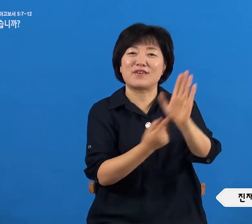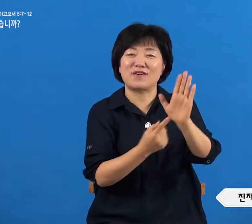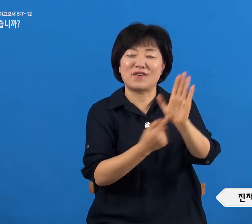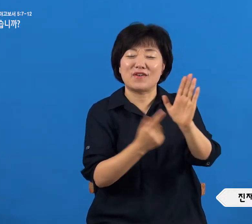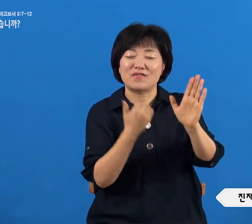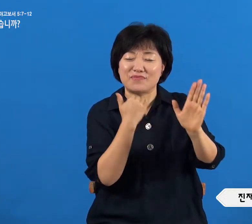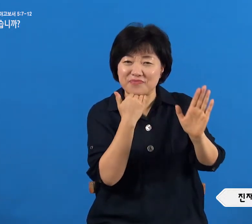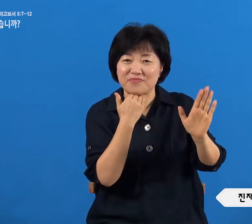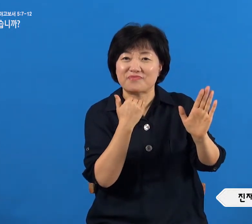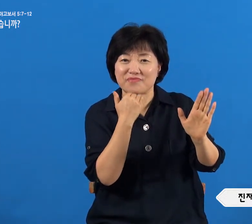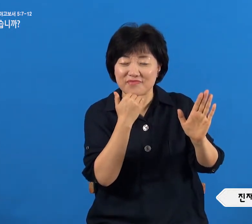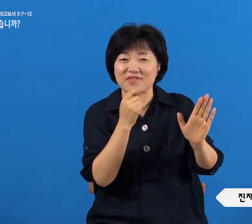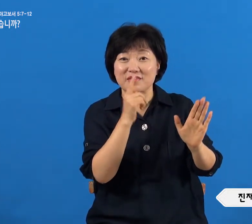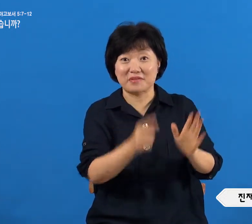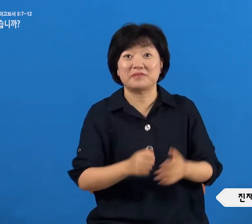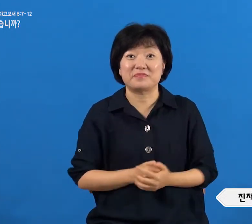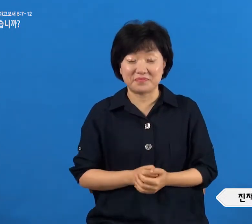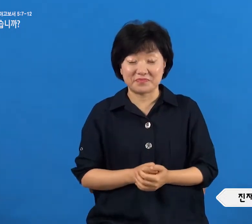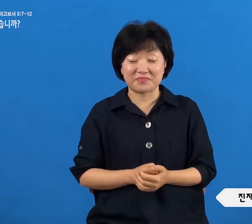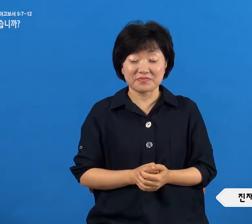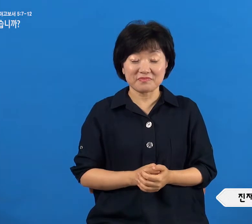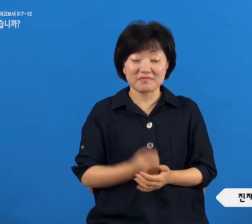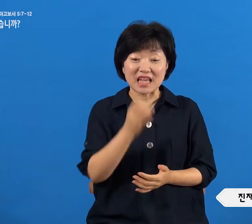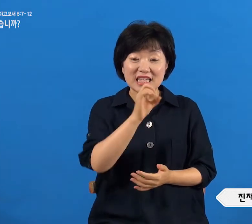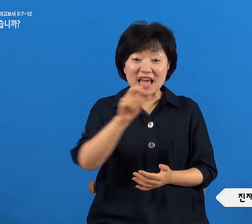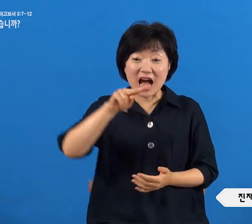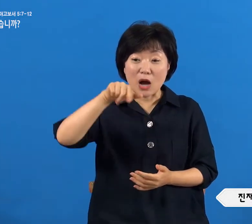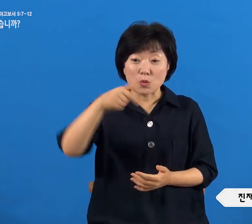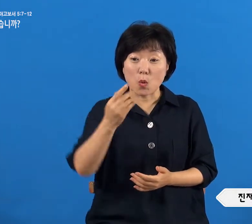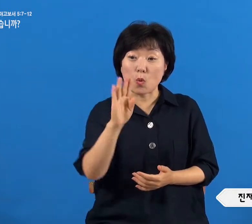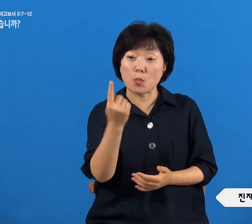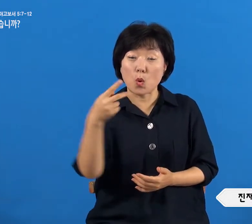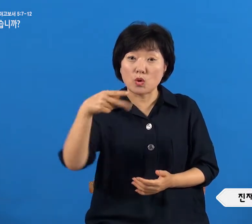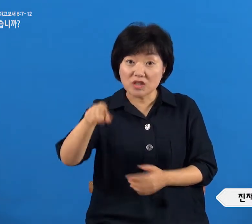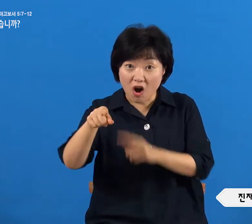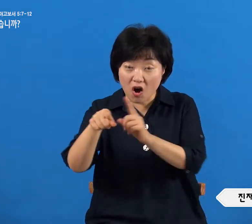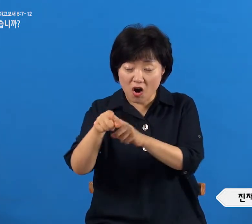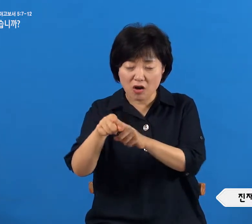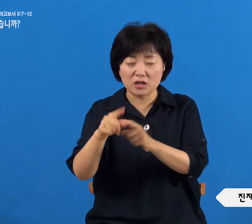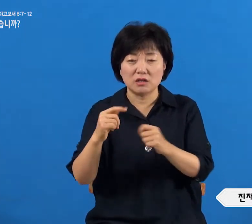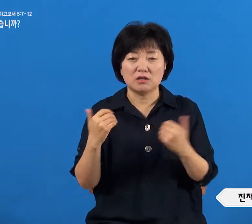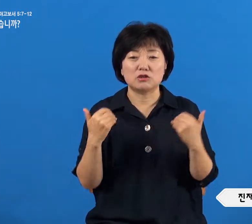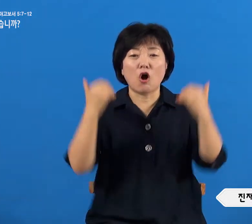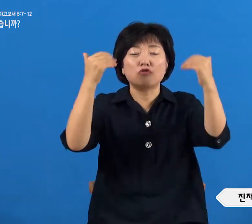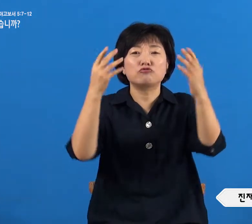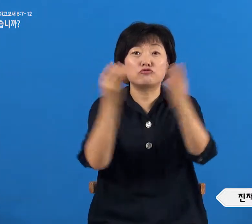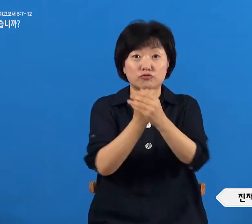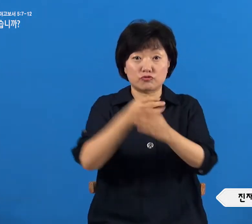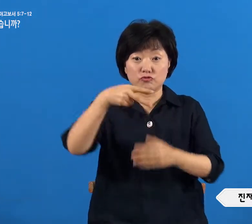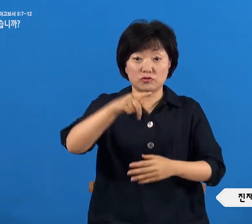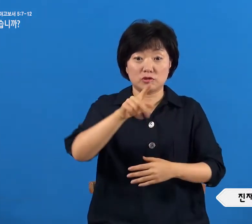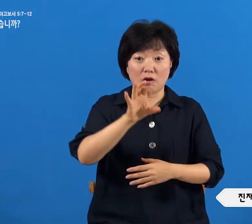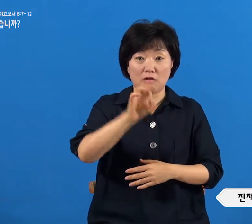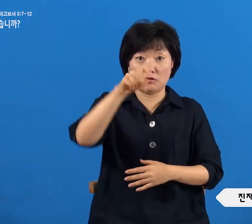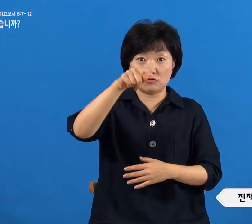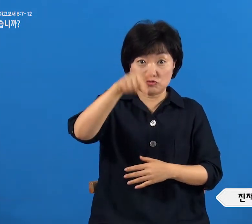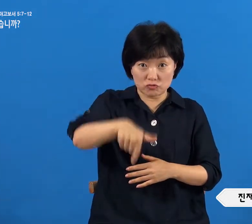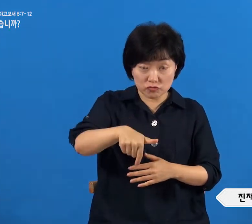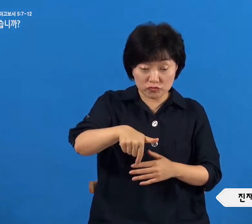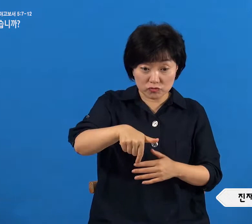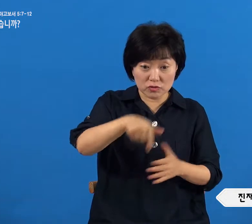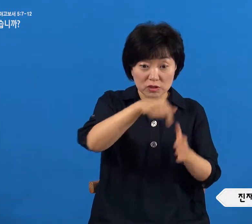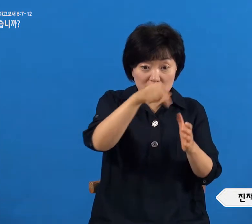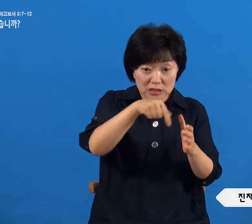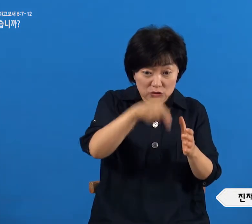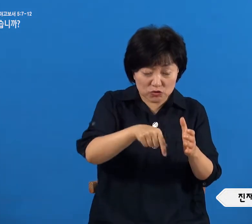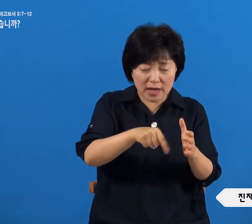성숙을 이야기하는 야고보서에서 빼질 수 없는 한 가지의 중요한 주제가 있다면 그것은 인내함을